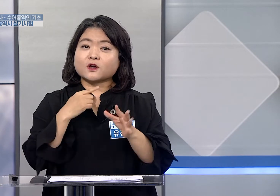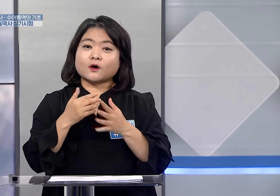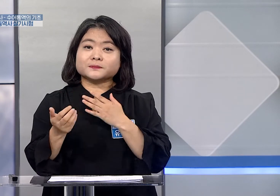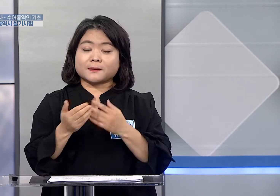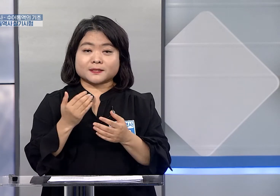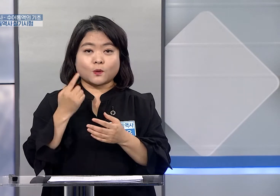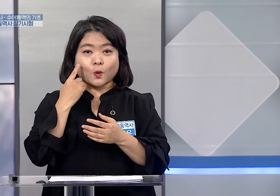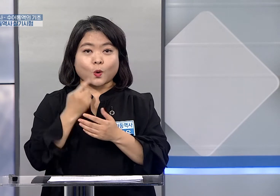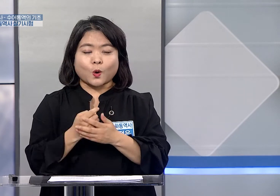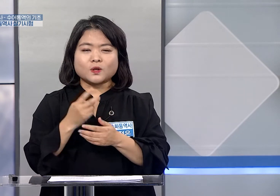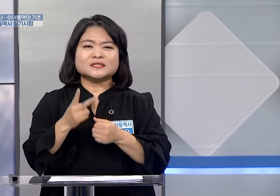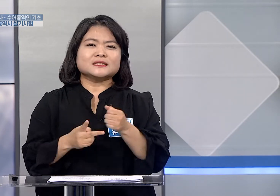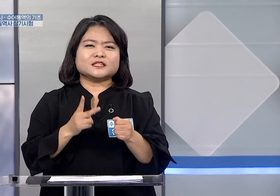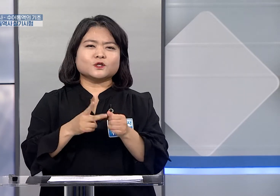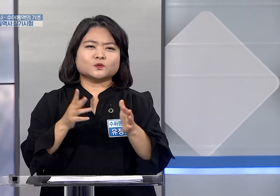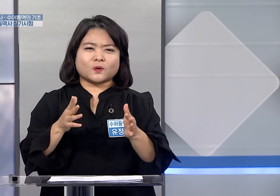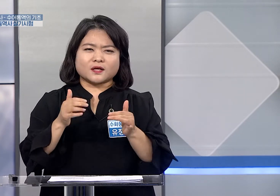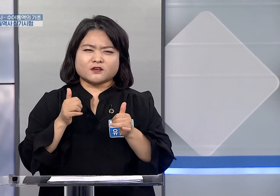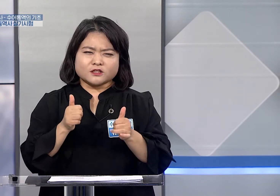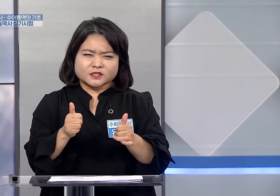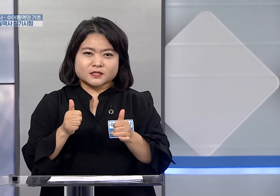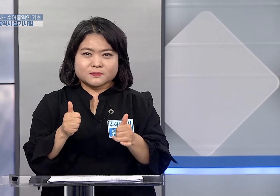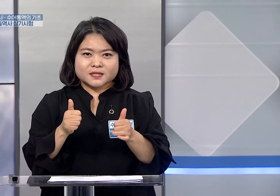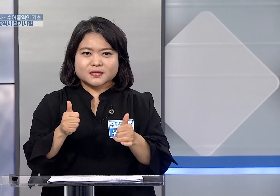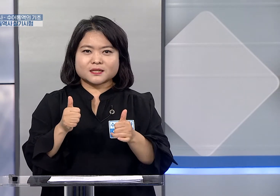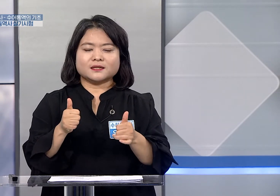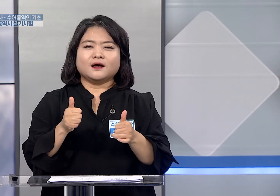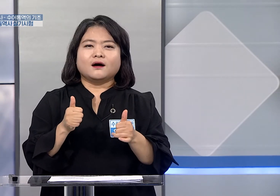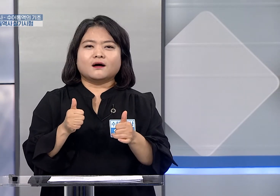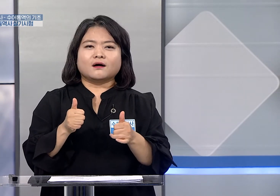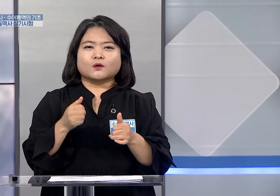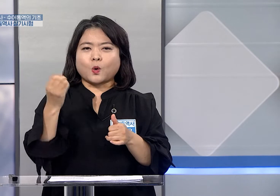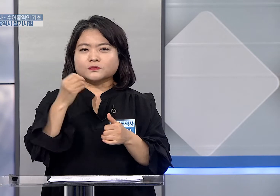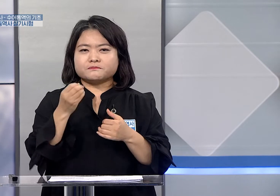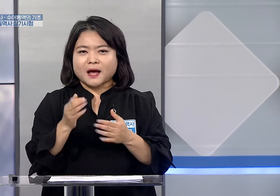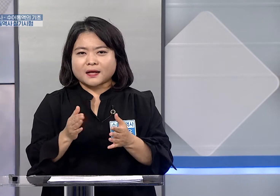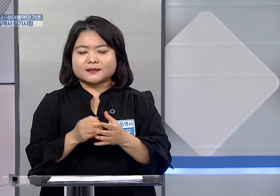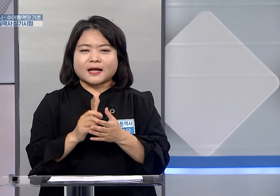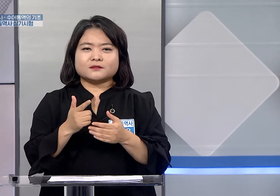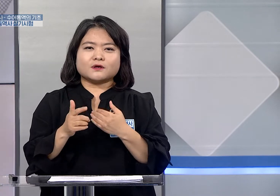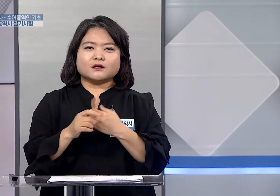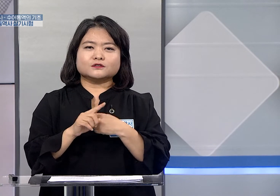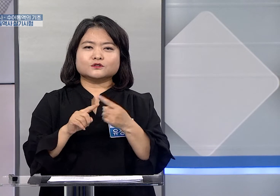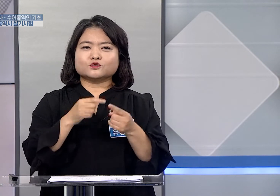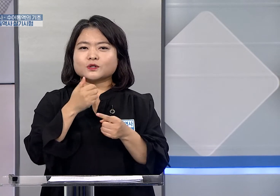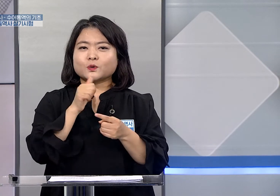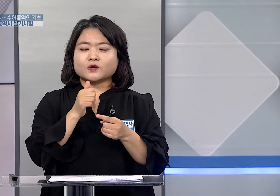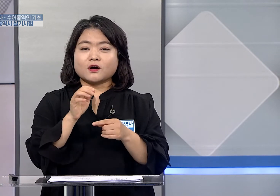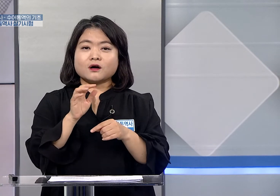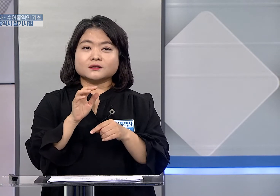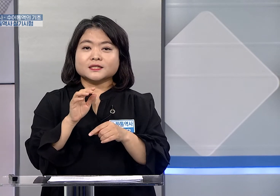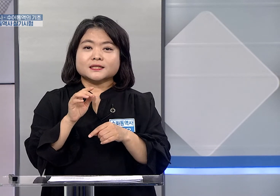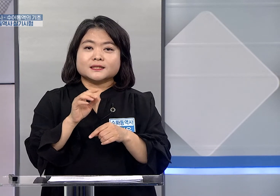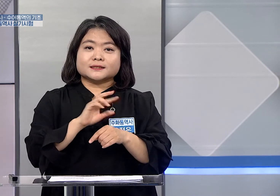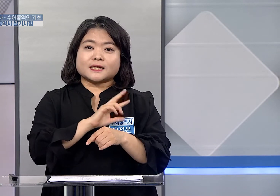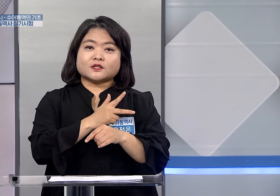경험 삼아 쳐보고 2년 동안 열심히 고급반 아니면 수화통역